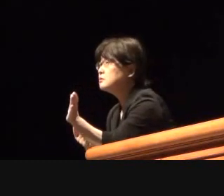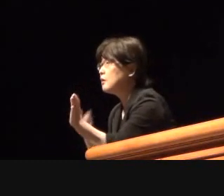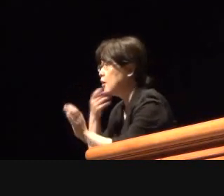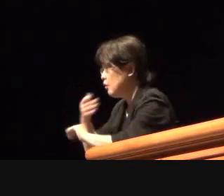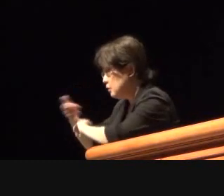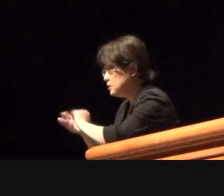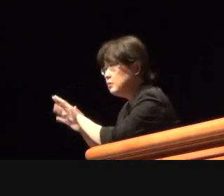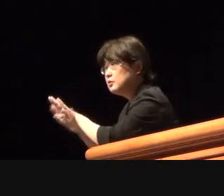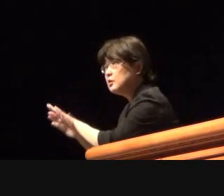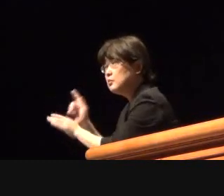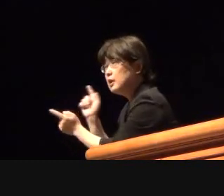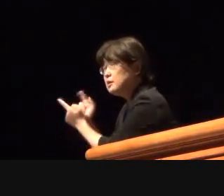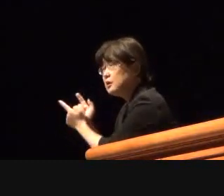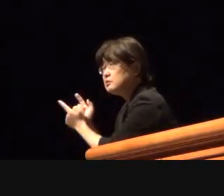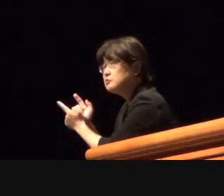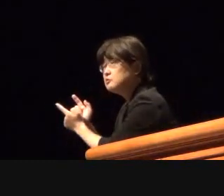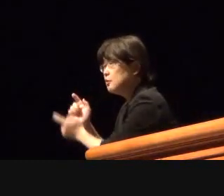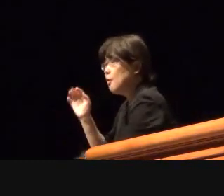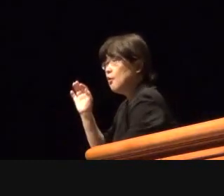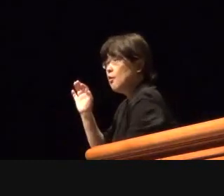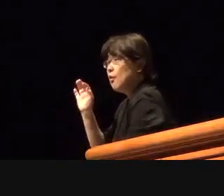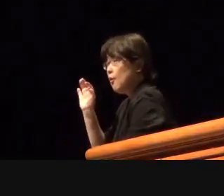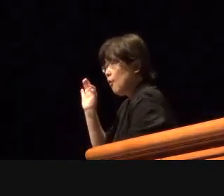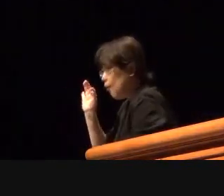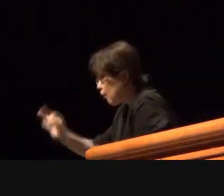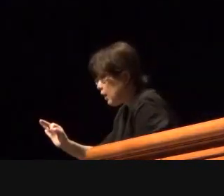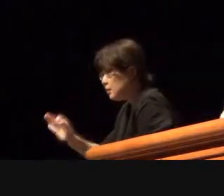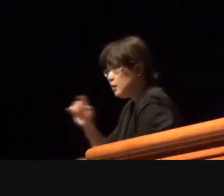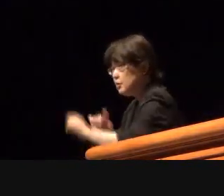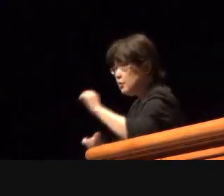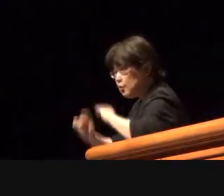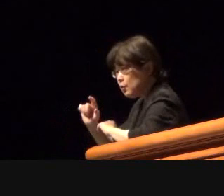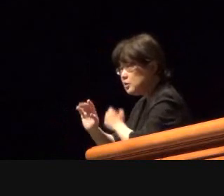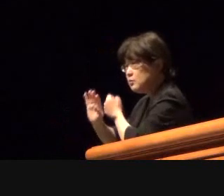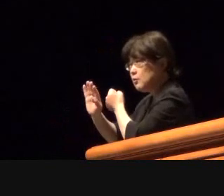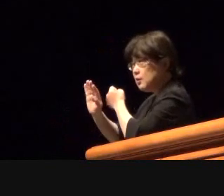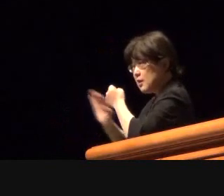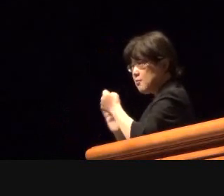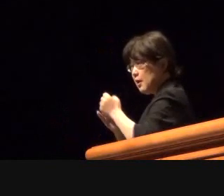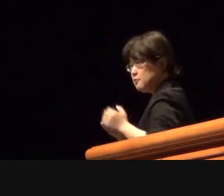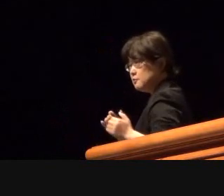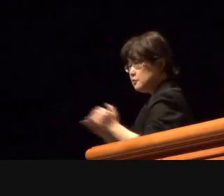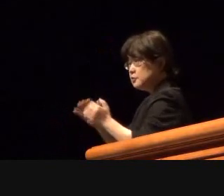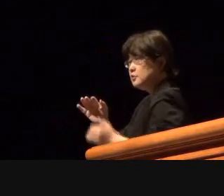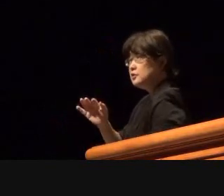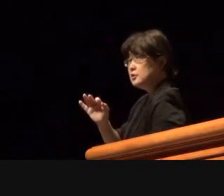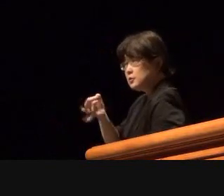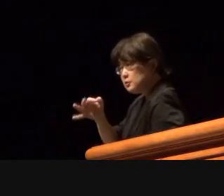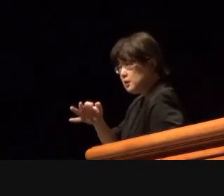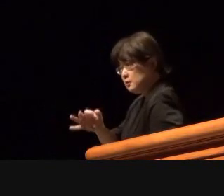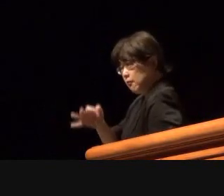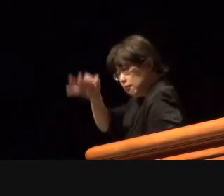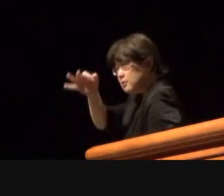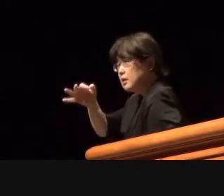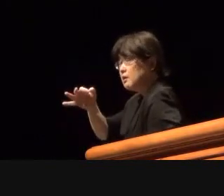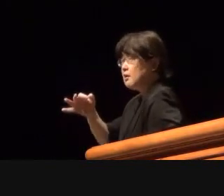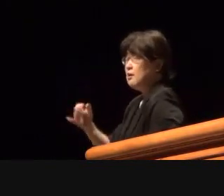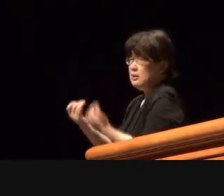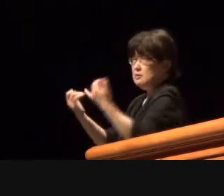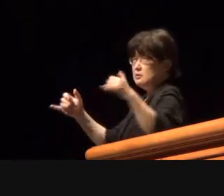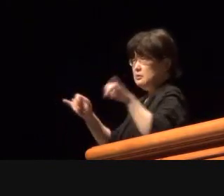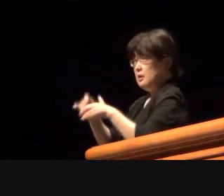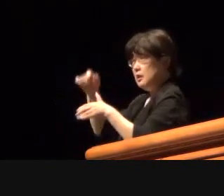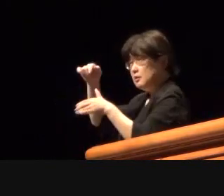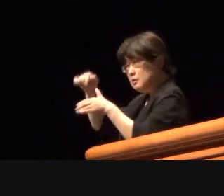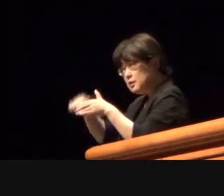りも推進予算が優先されている社会の中に私たち